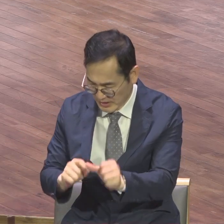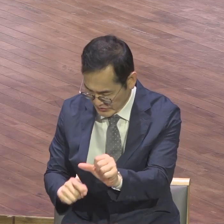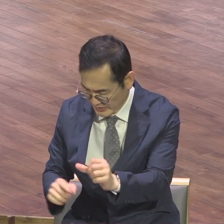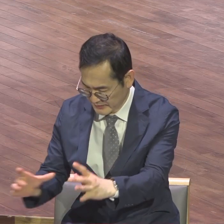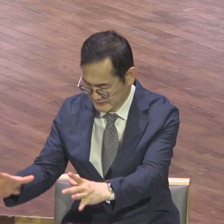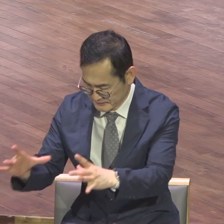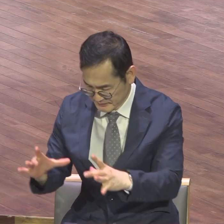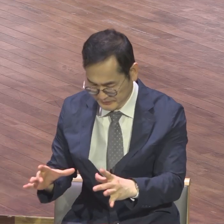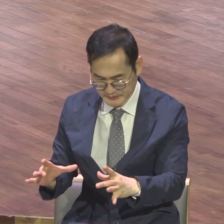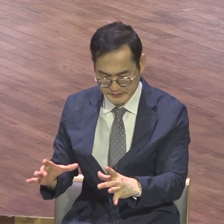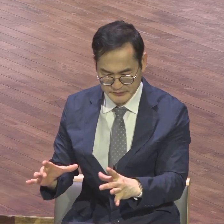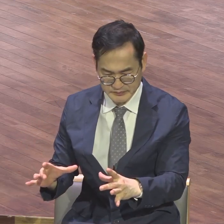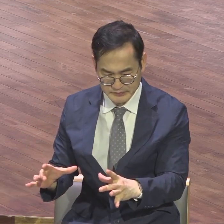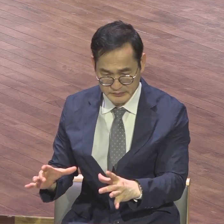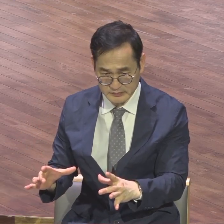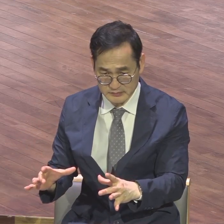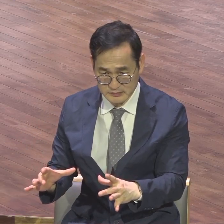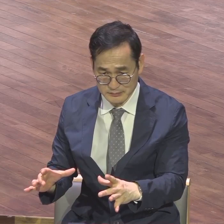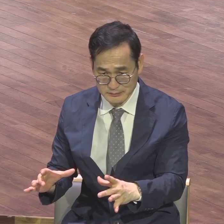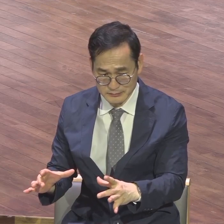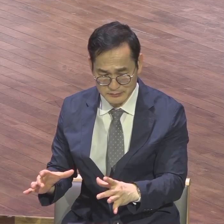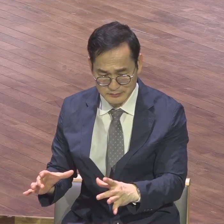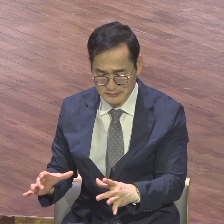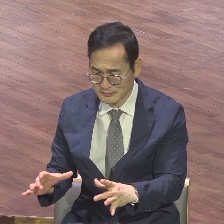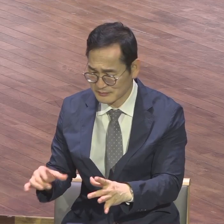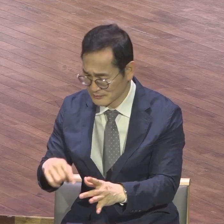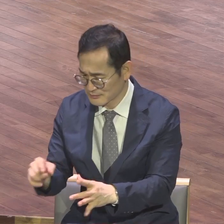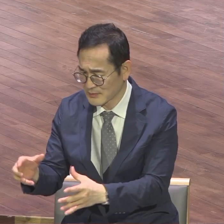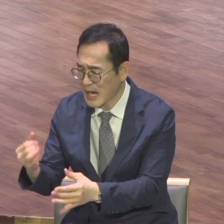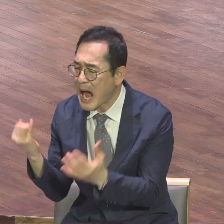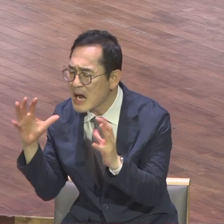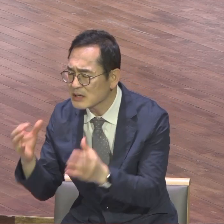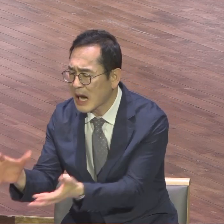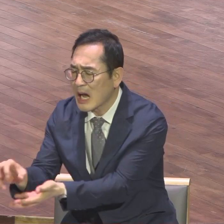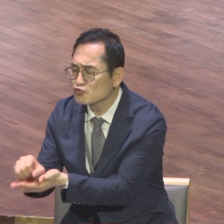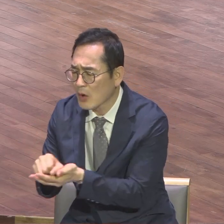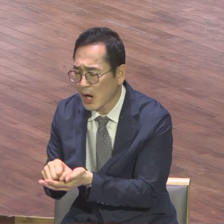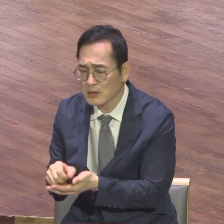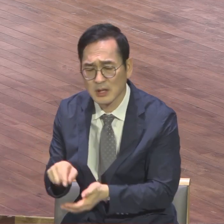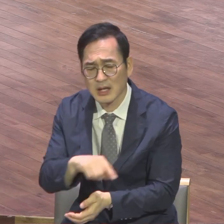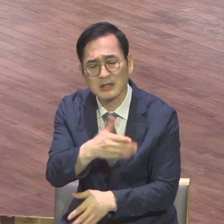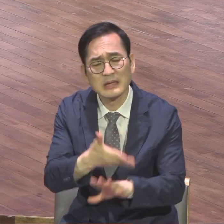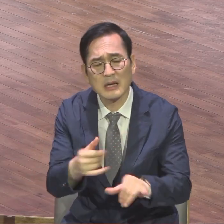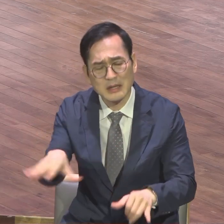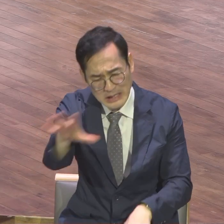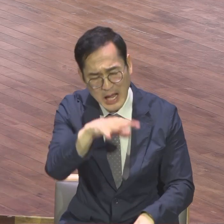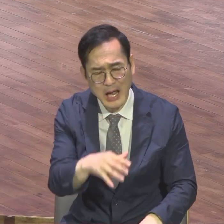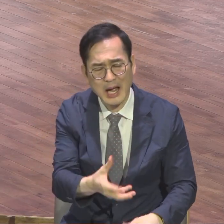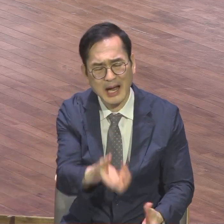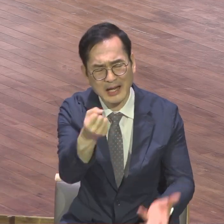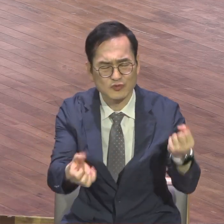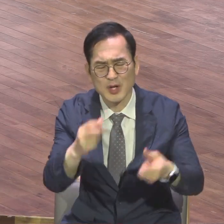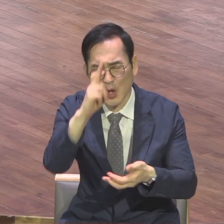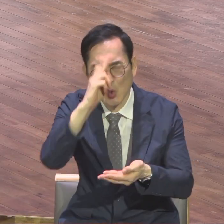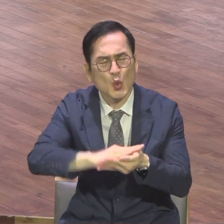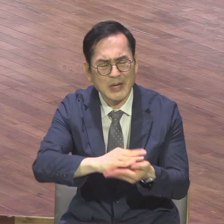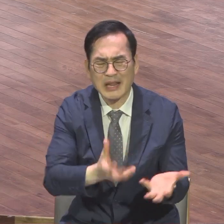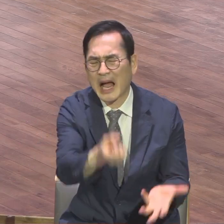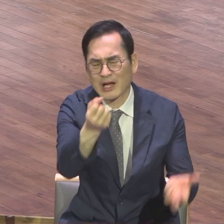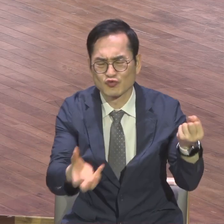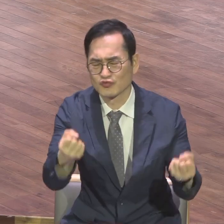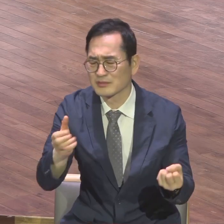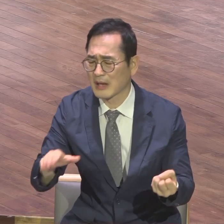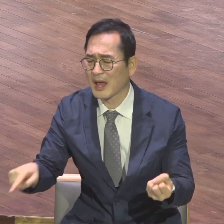아주머니들, 그 어른들 도시락 안 가져왔겠어? 아, 점심시간 다 까먹으려고 어린아이 가운데 다 가져왔지. 점심시간 돼가지고